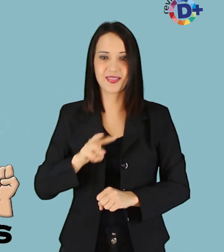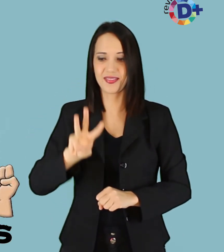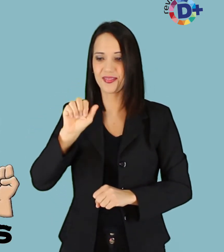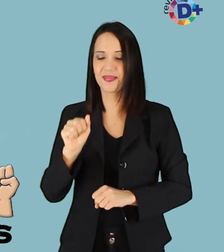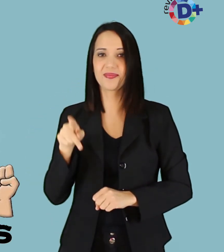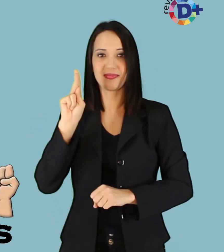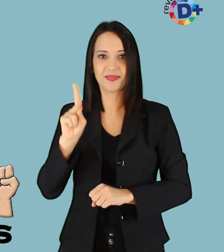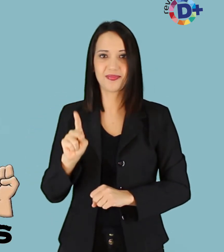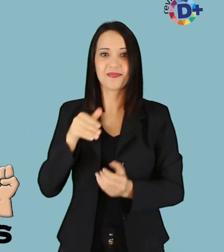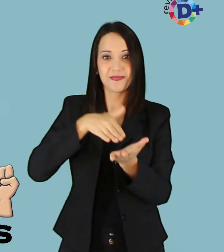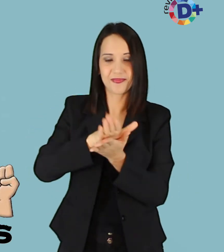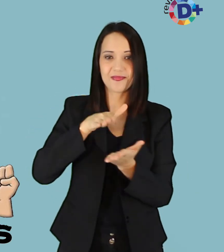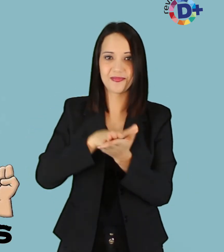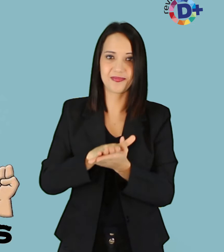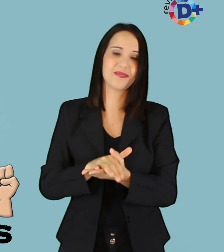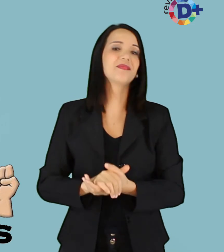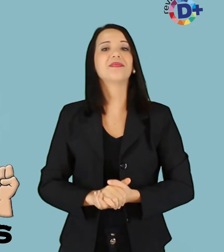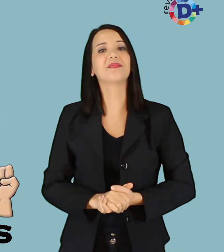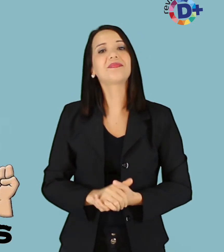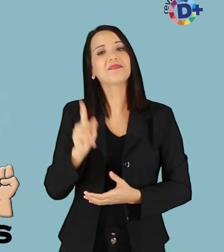Surdos, UAC Editora.